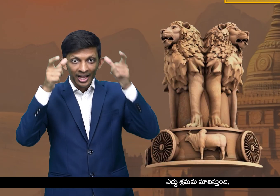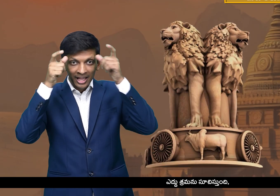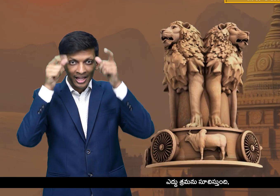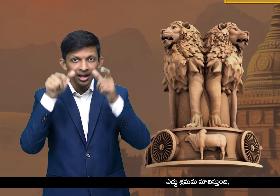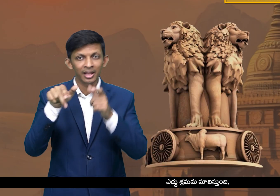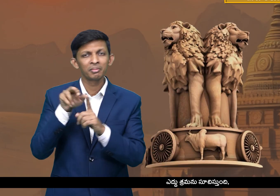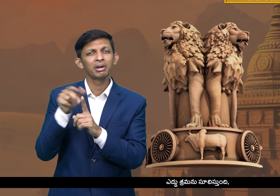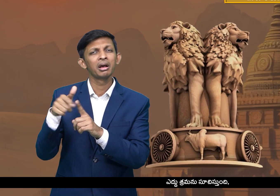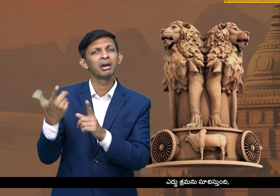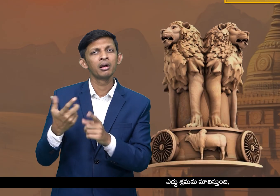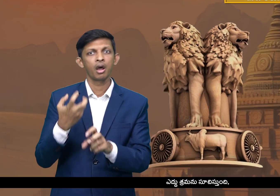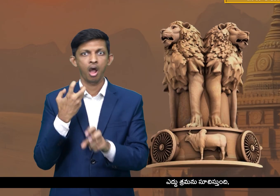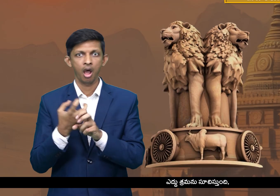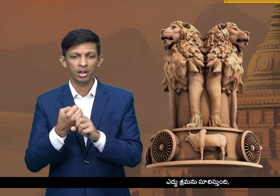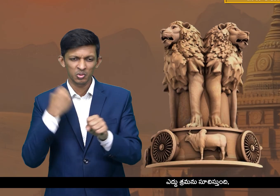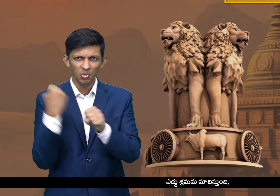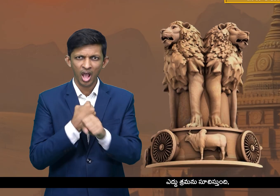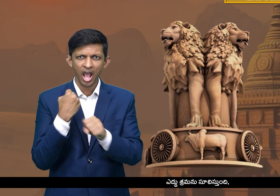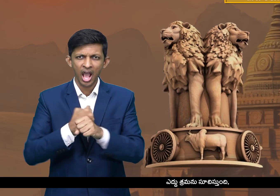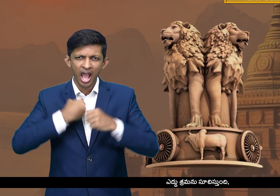ఎద్దు శ్రమను సూచిస్తుంది.